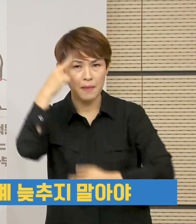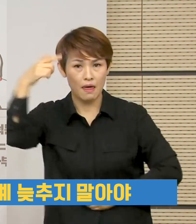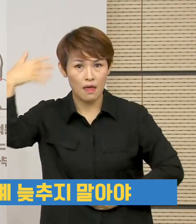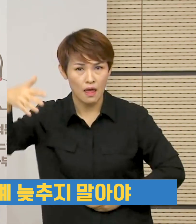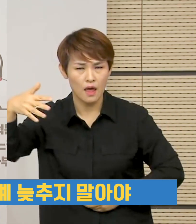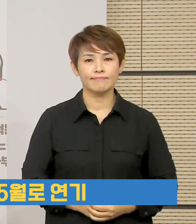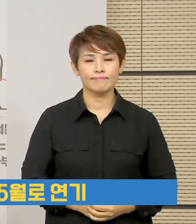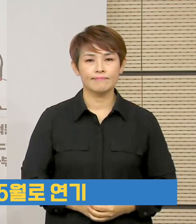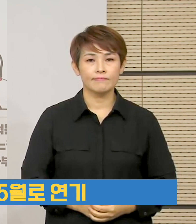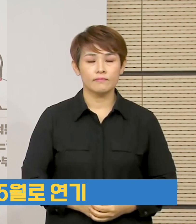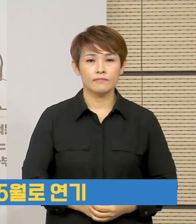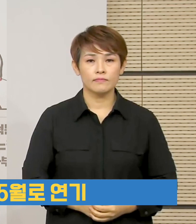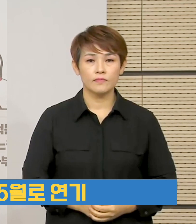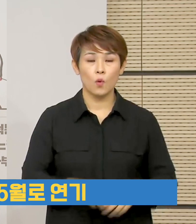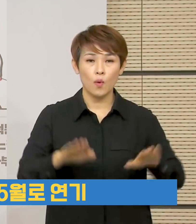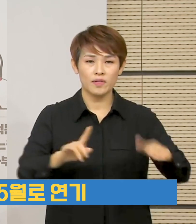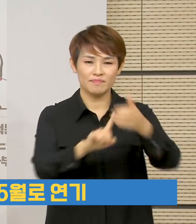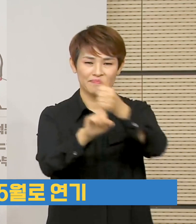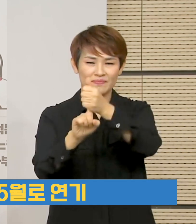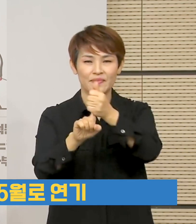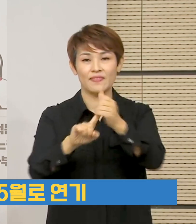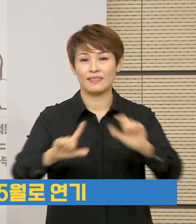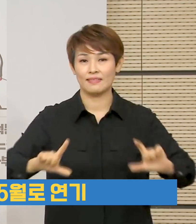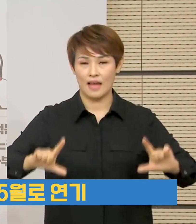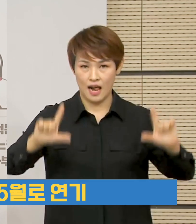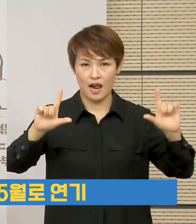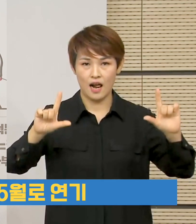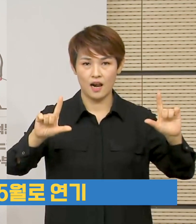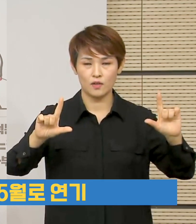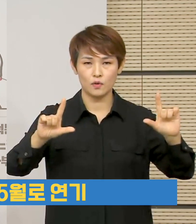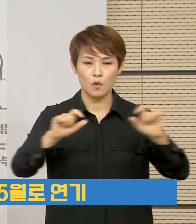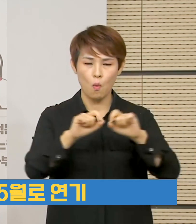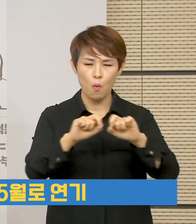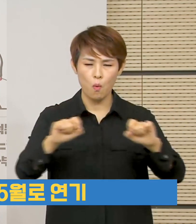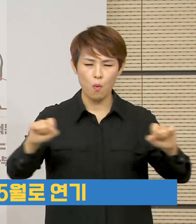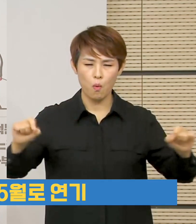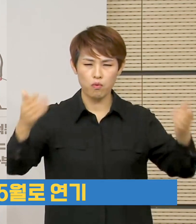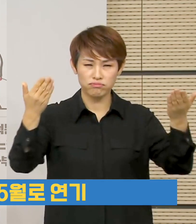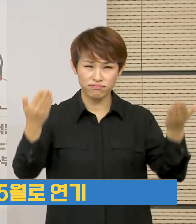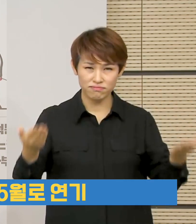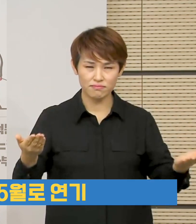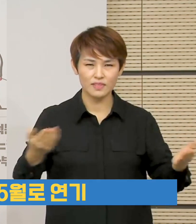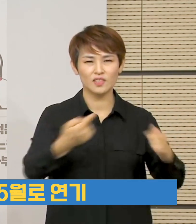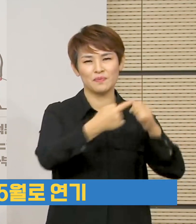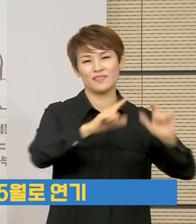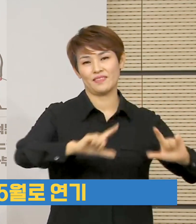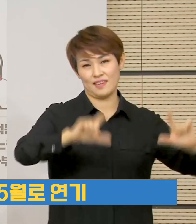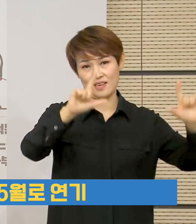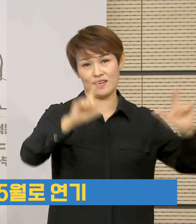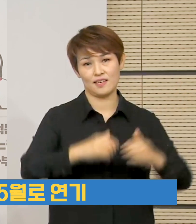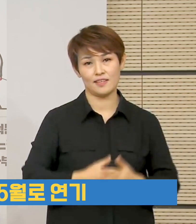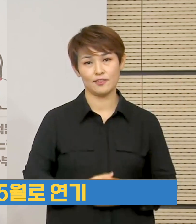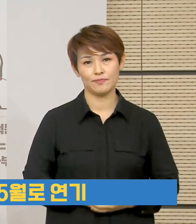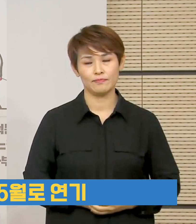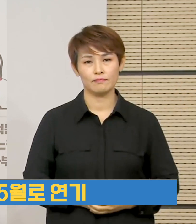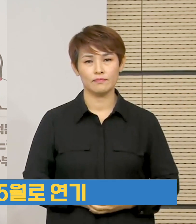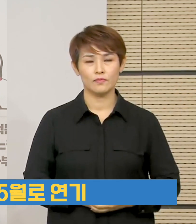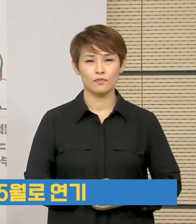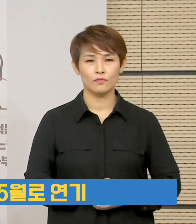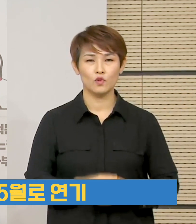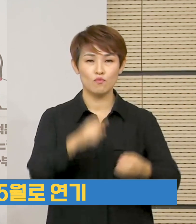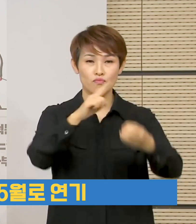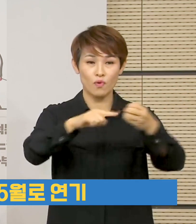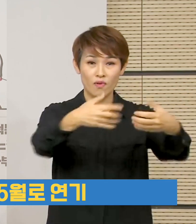안됩니다 오늘은 부처님 머신 날이자 기념 후 로 이어지는 첫날입니다 불교계